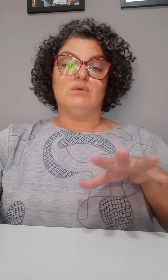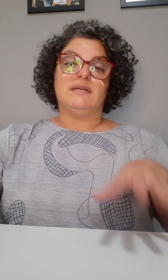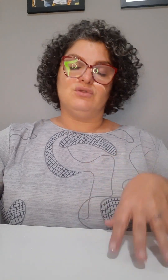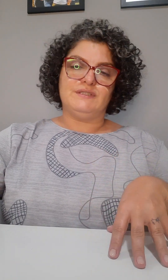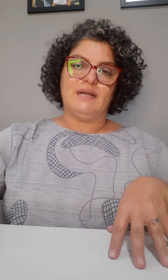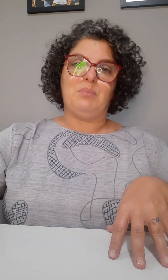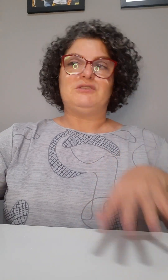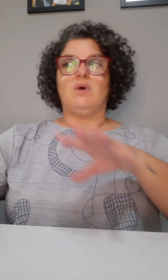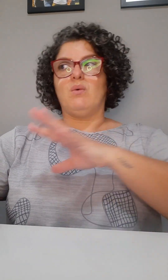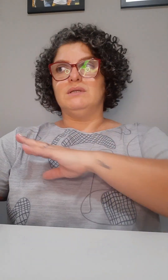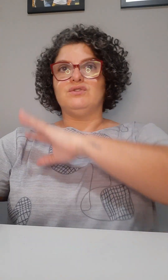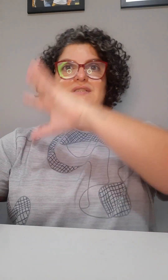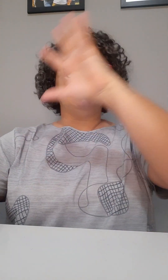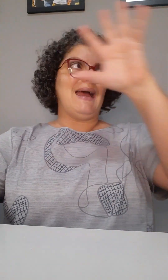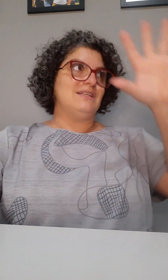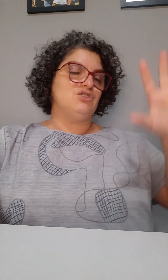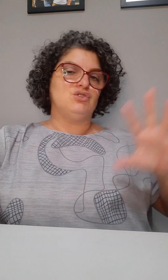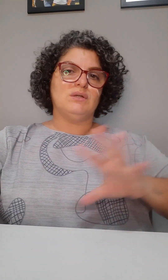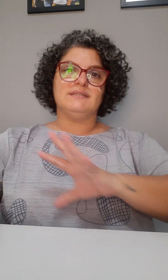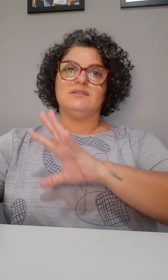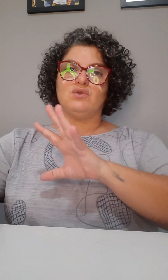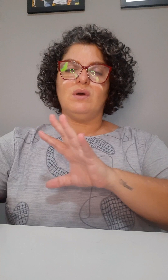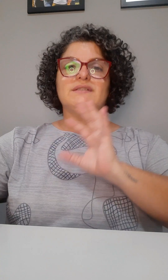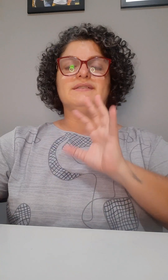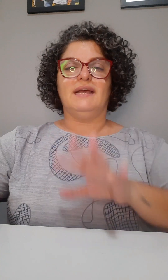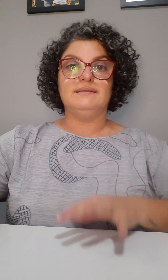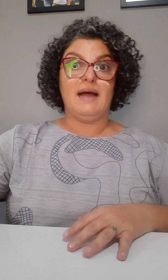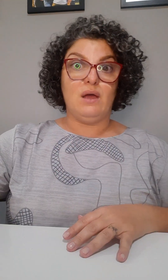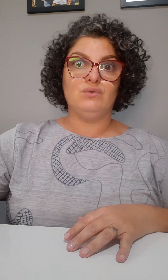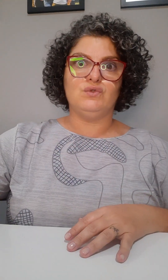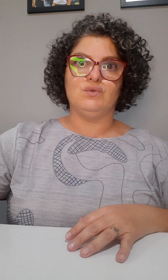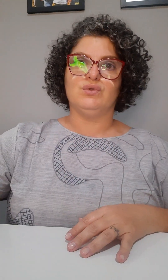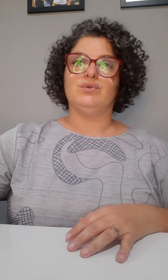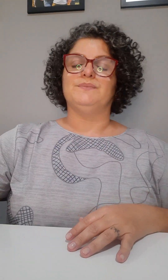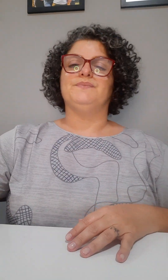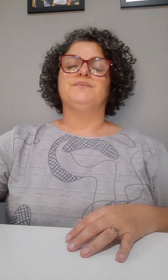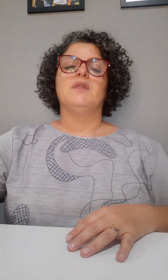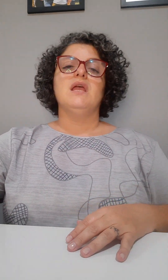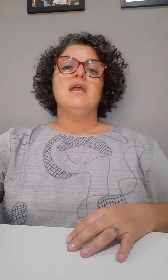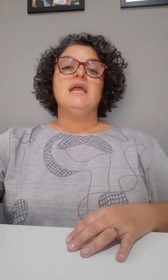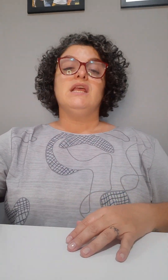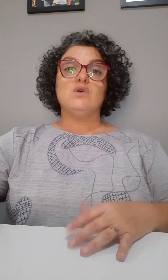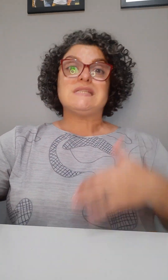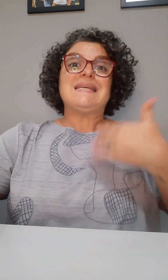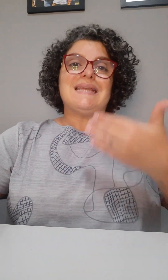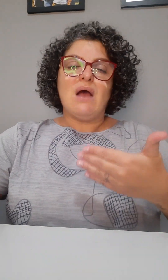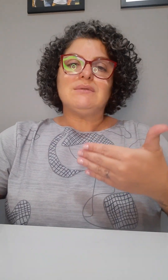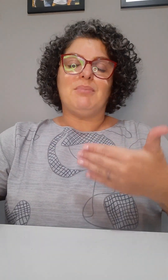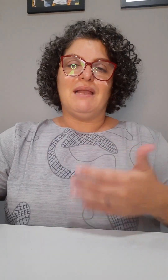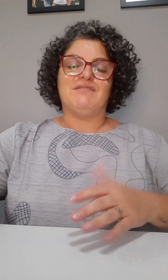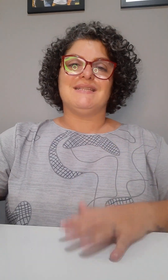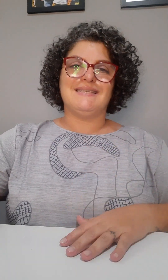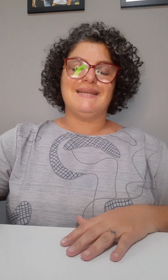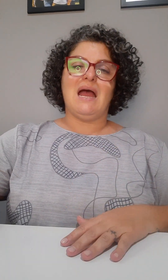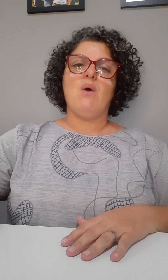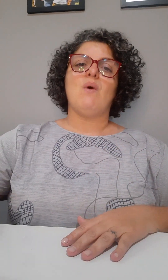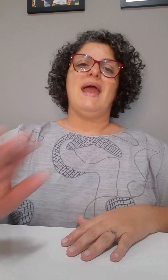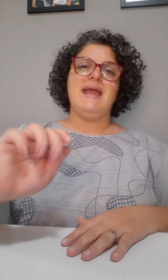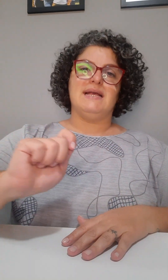tanto o sinal pessoal quanto os sinais de todas as coisas, quem dá é o surdo. E o sinal da palavra sinal é